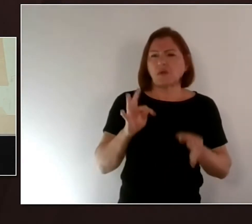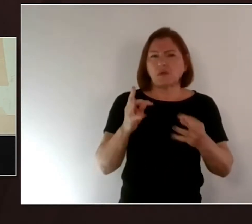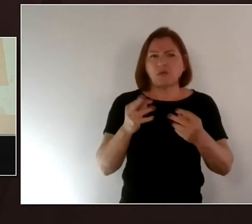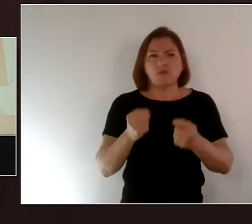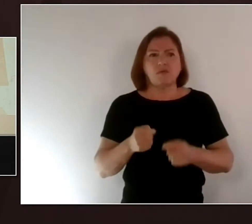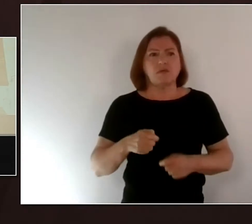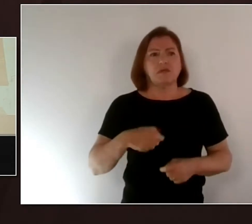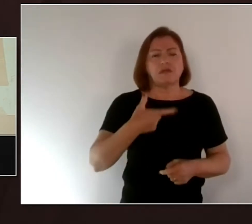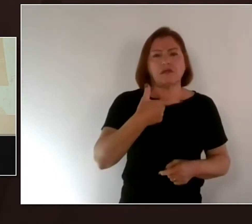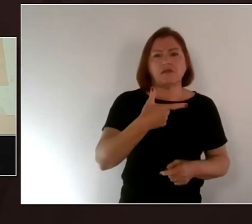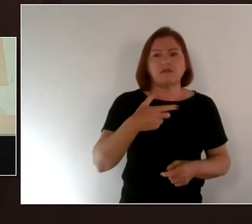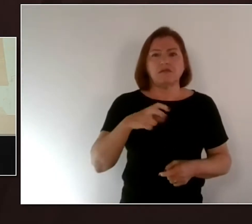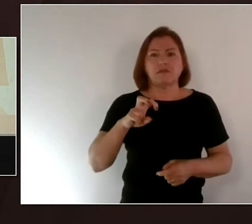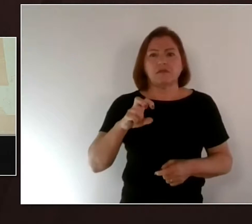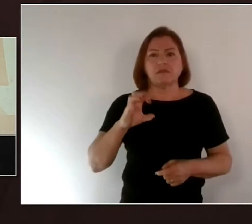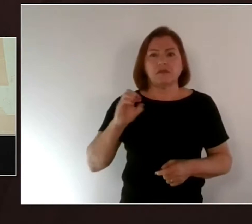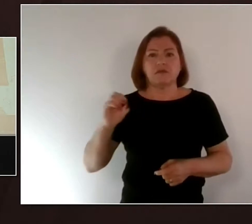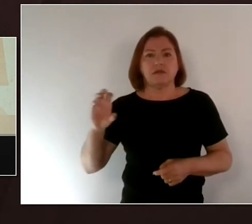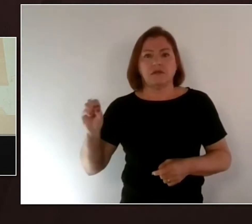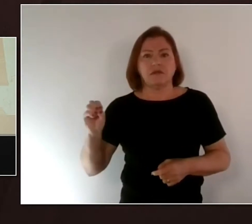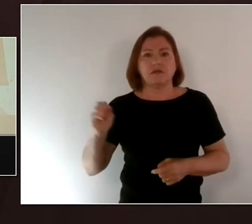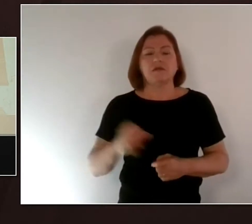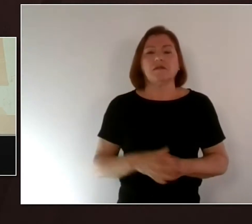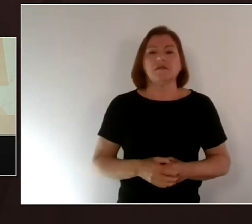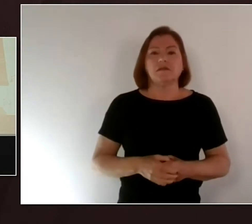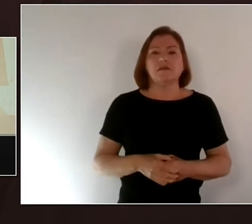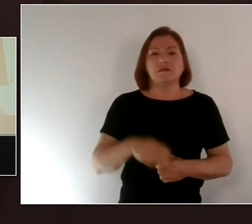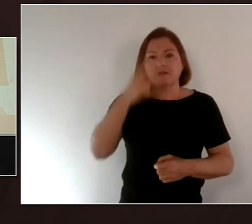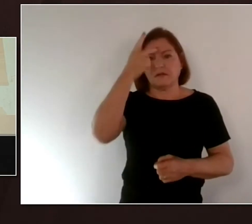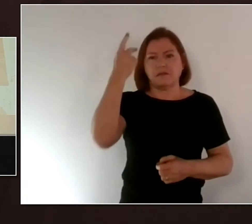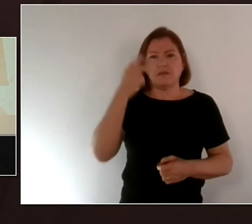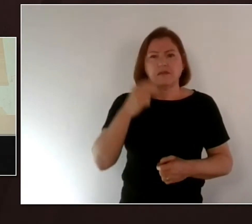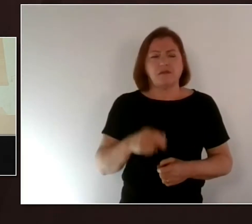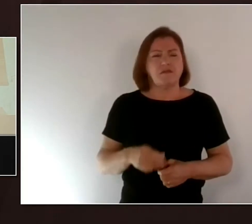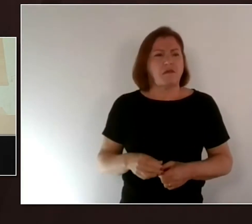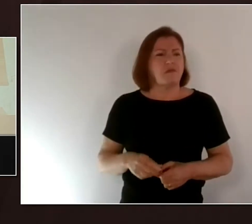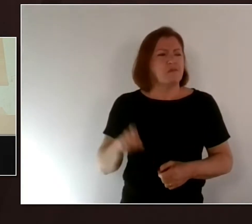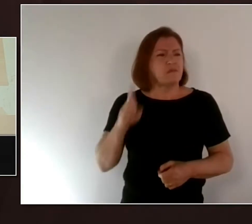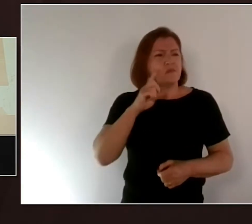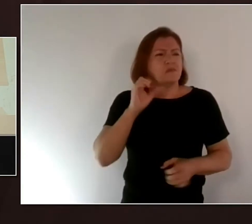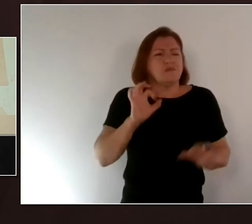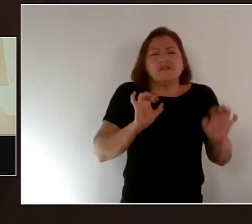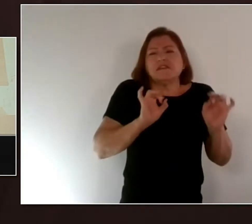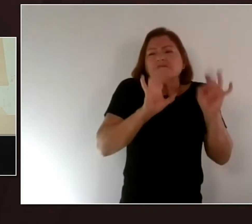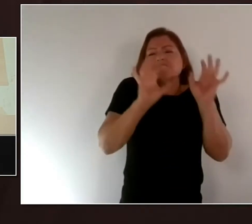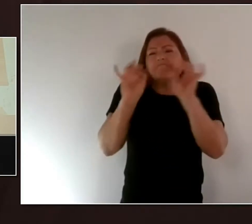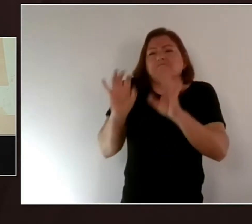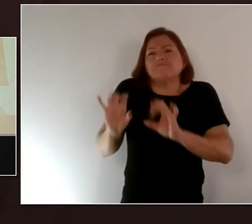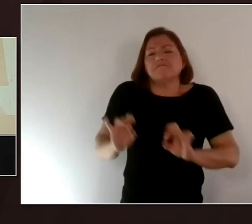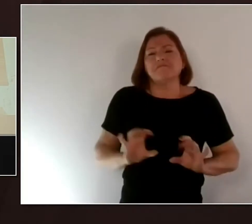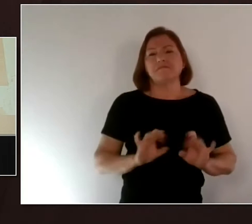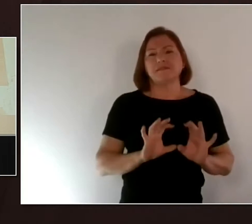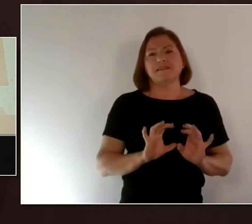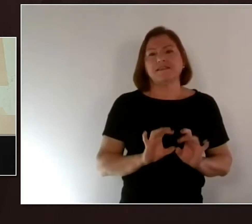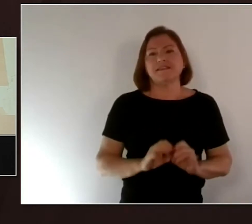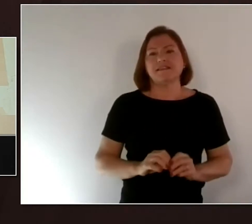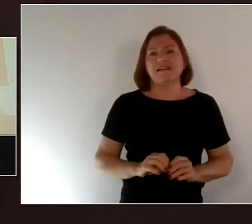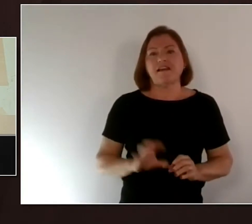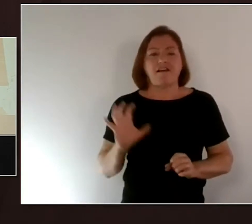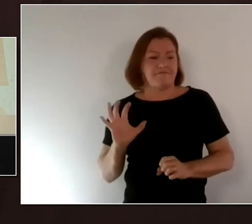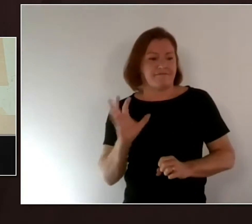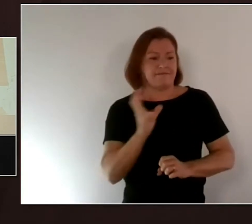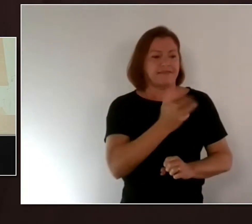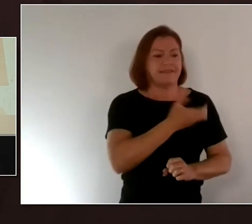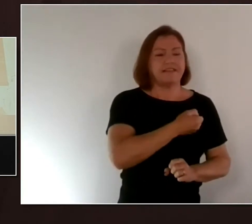para a pregação do Evangelho. Foi um dia fantástico, Foi um dia em que a salvação chegou